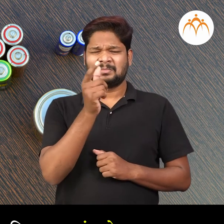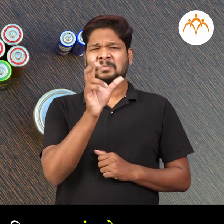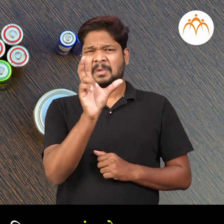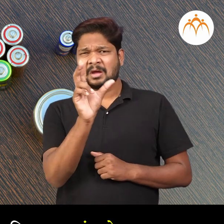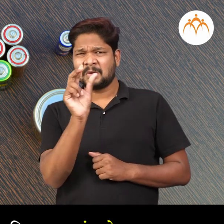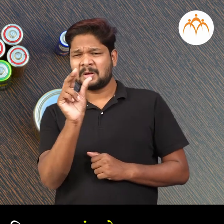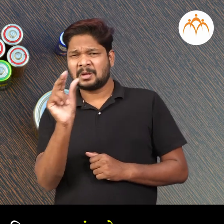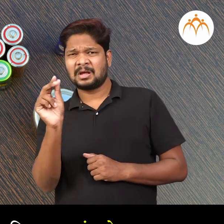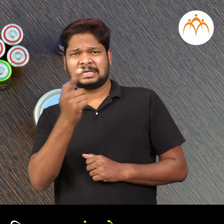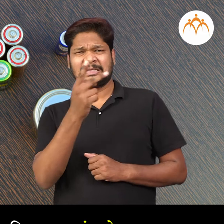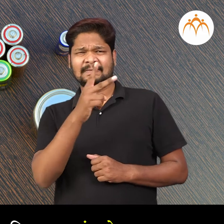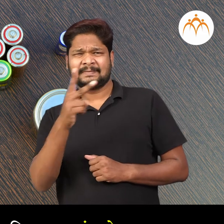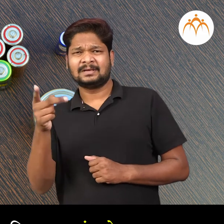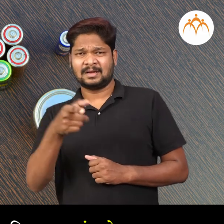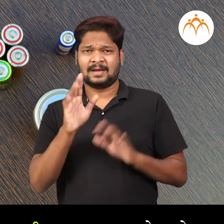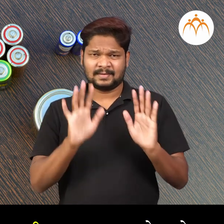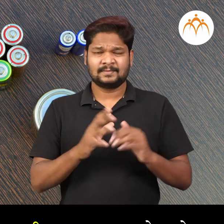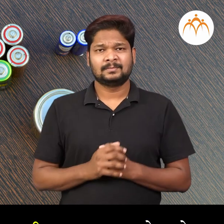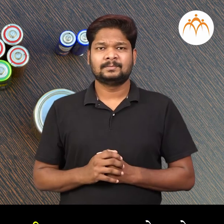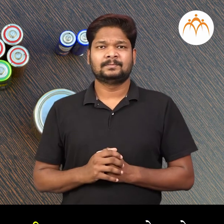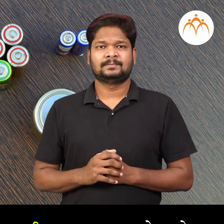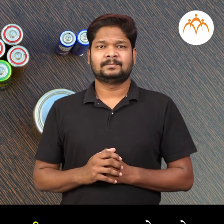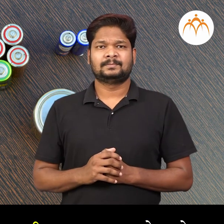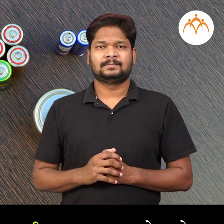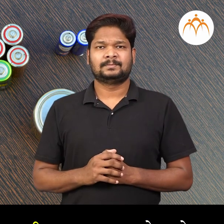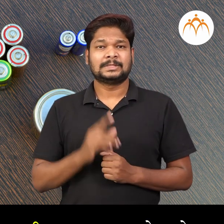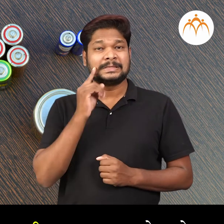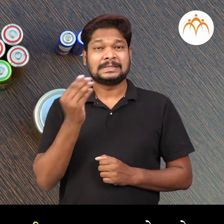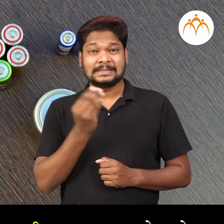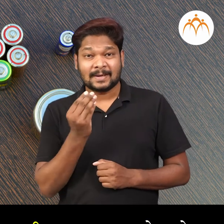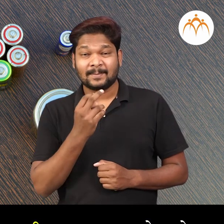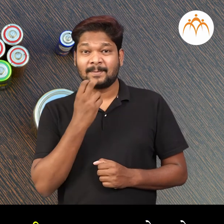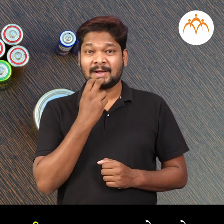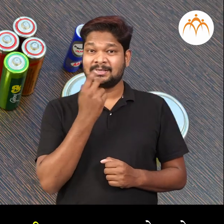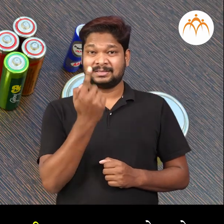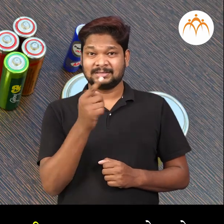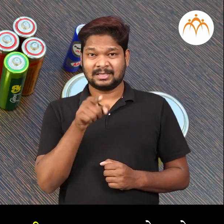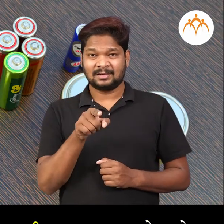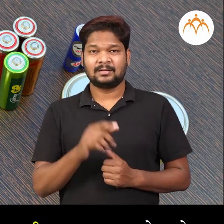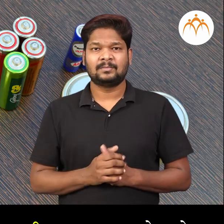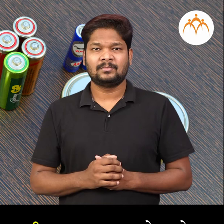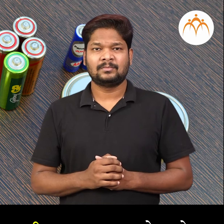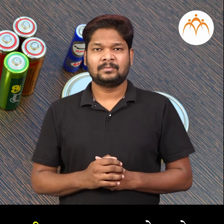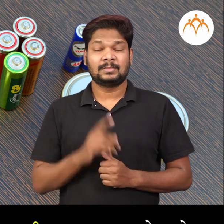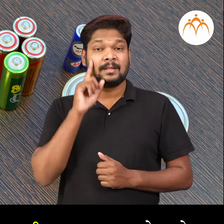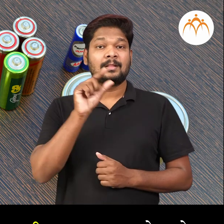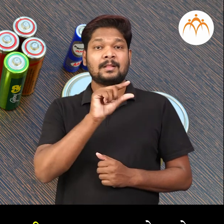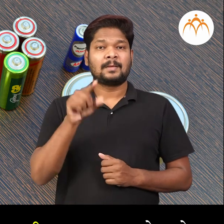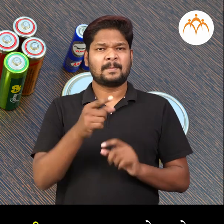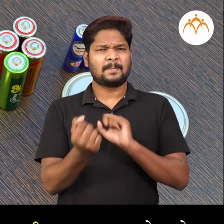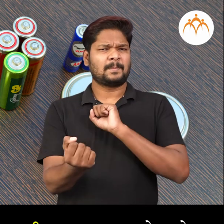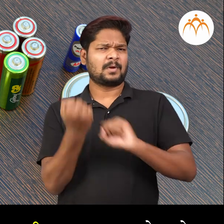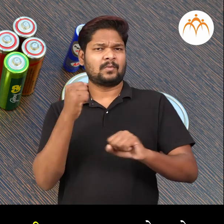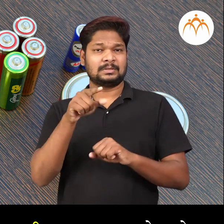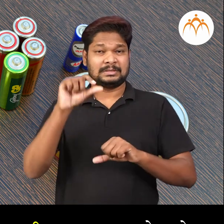आक्रमण र ा त काहे - मध्य इलेक्ट्रोलाइट मोड ओन तीव्र